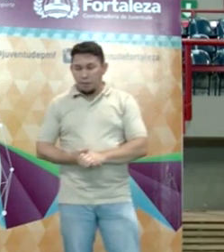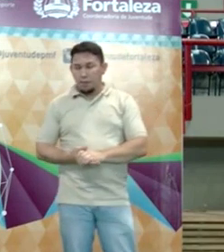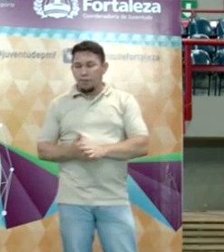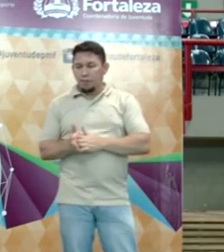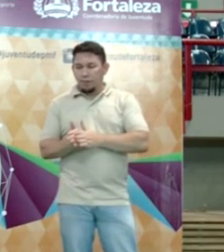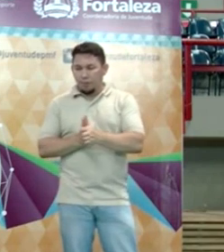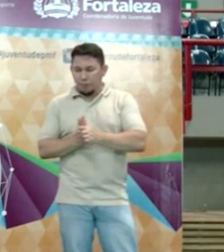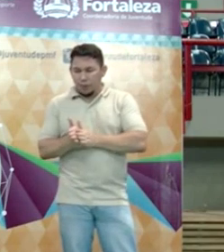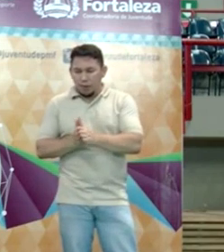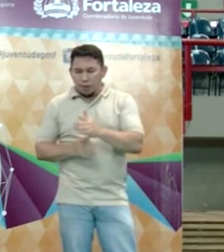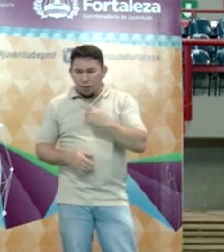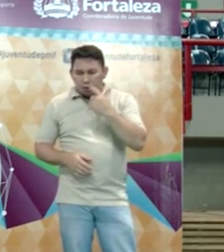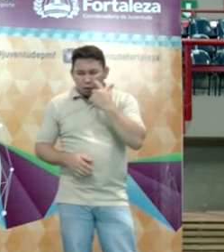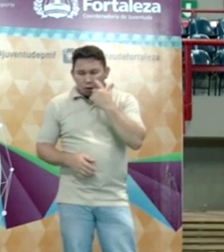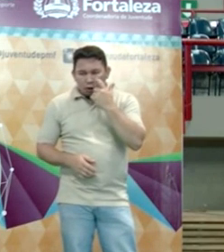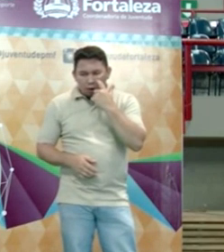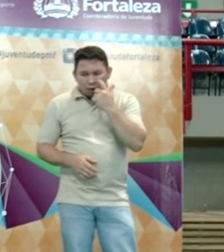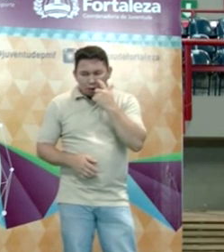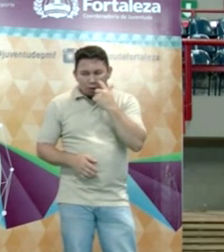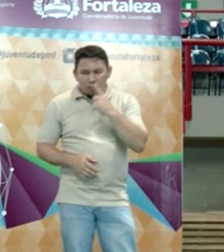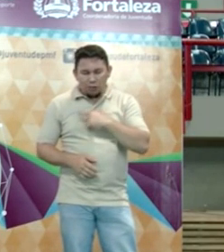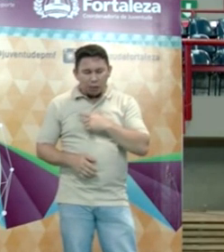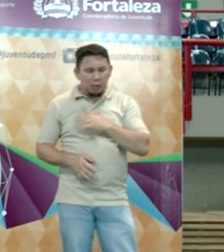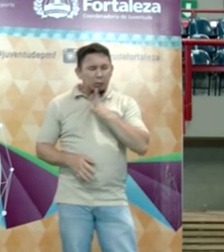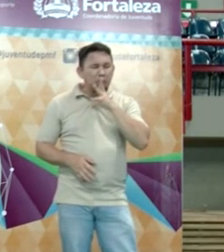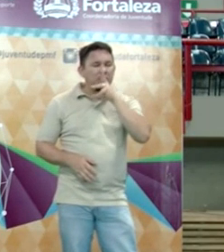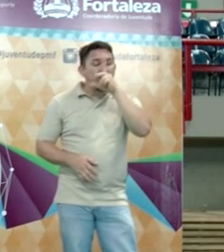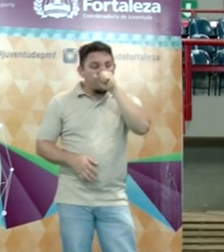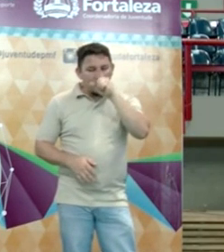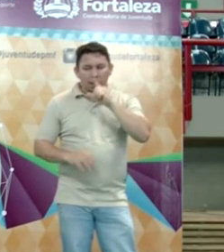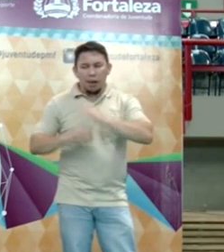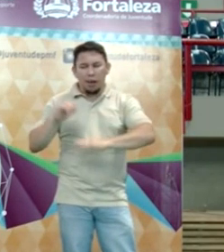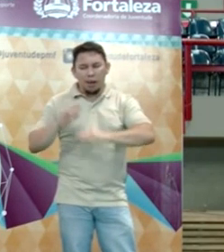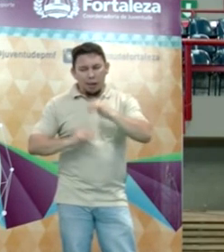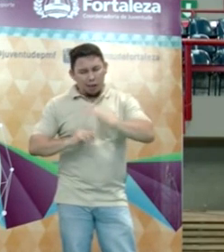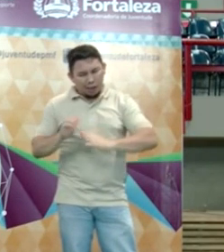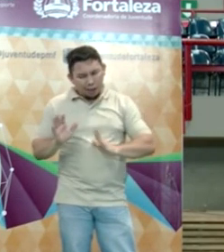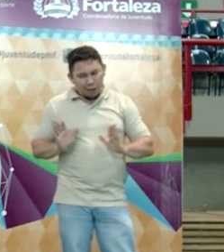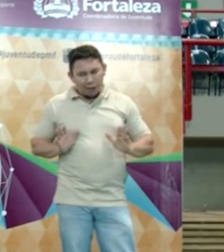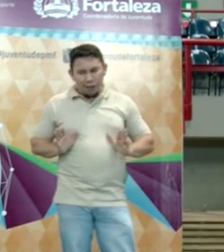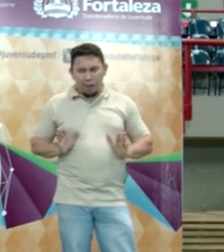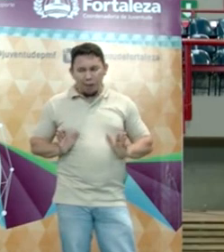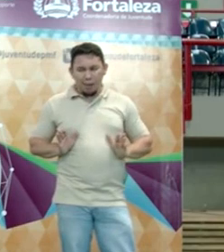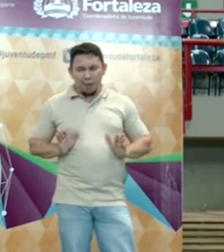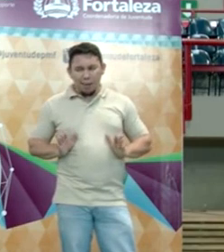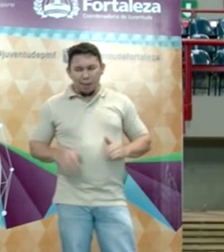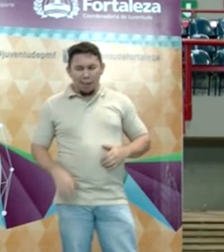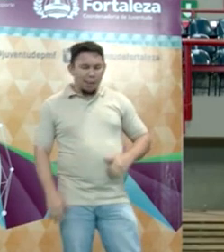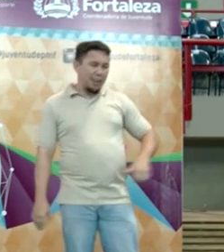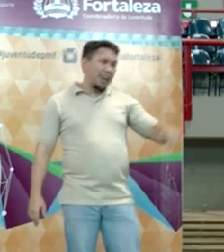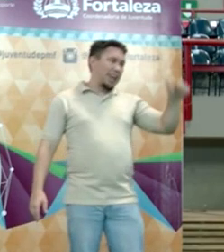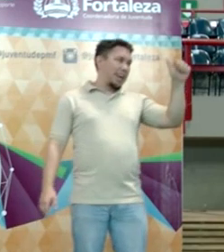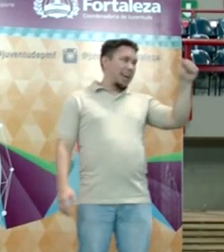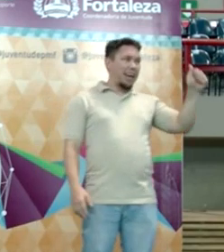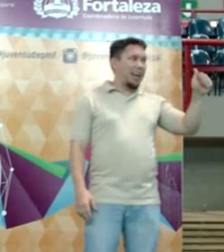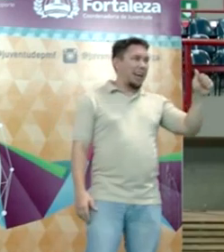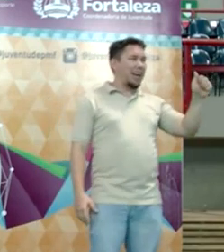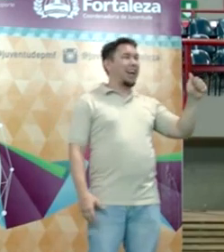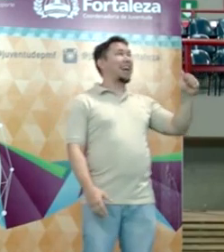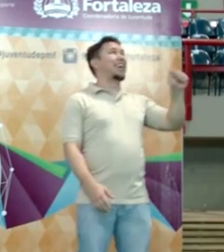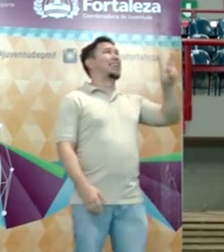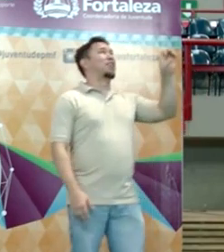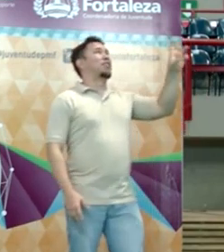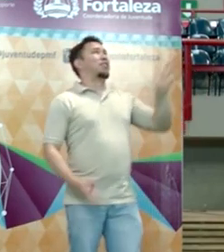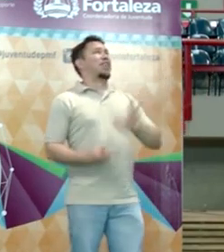é uma arte. Mas é mesmo. Chutar é uma arte. Não é A de Ave Maria, B de Bendito Seja, C